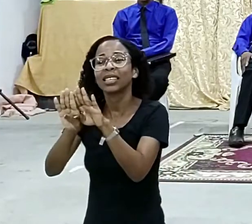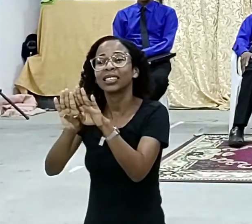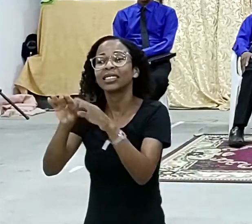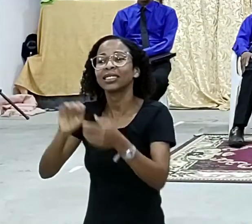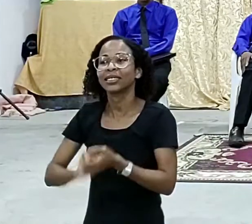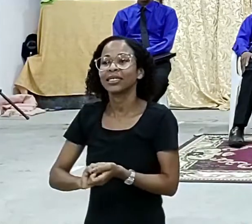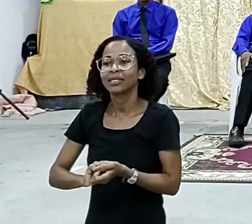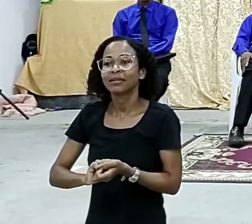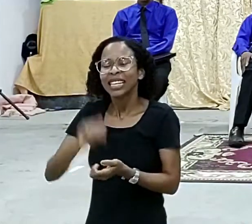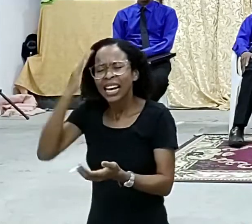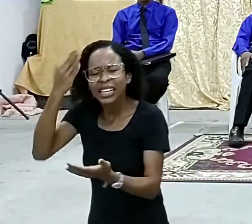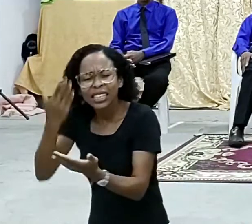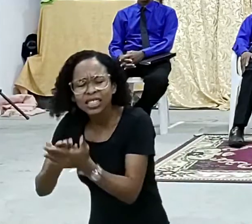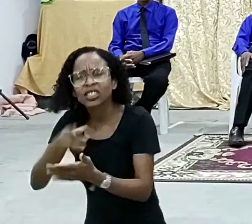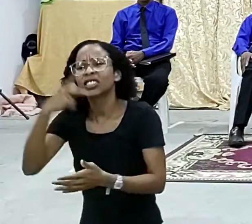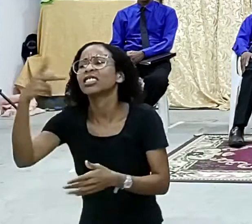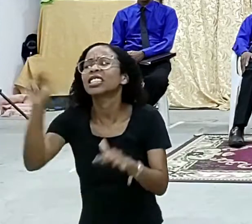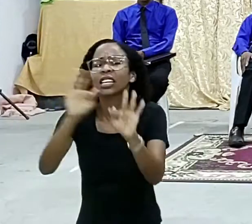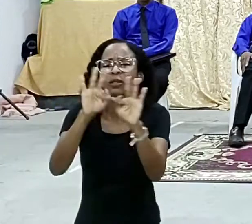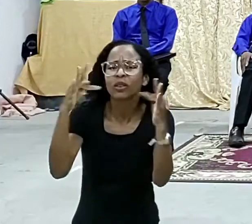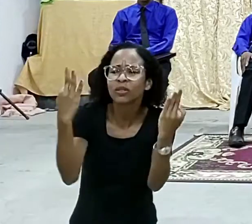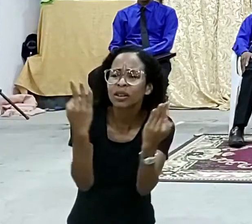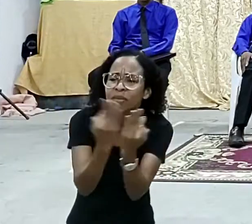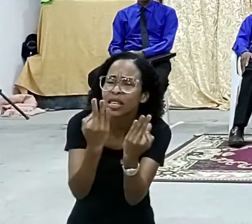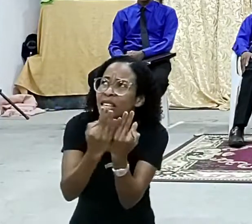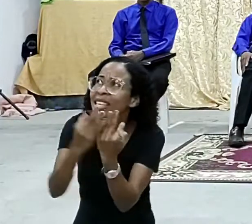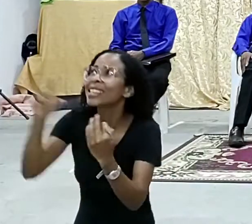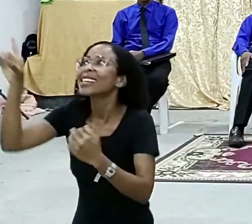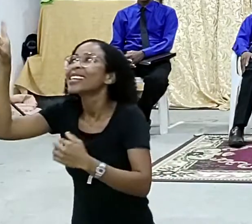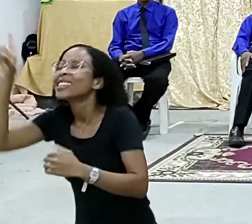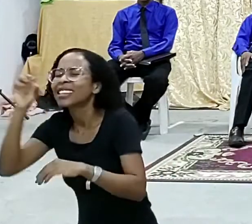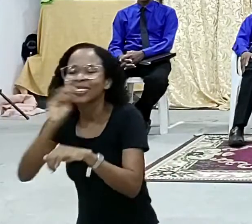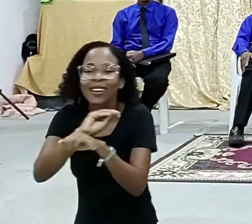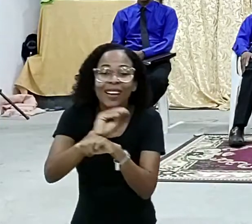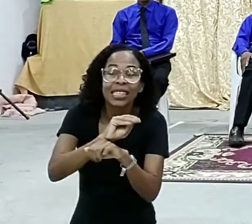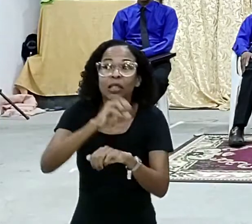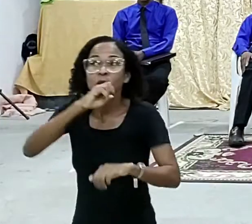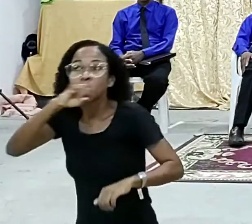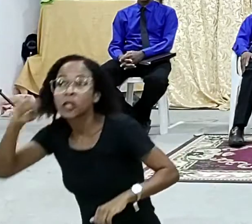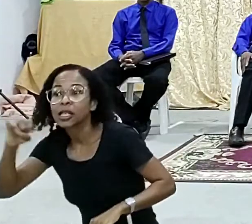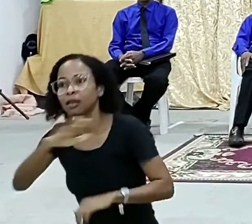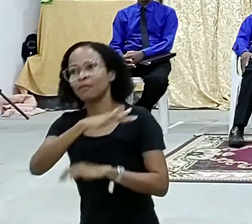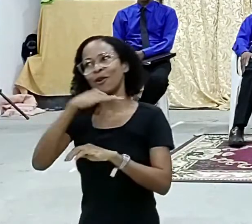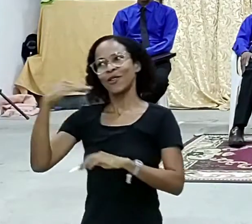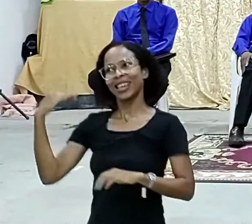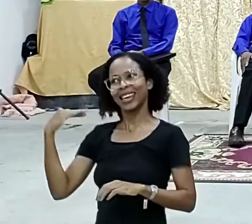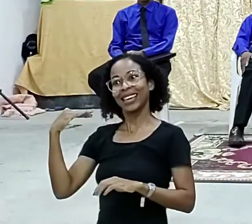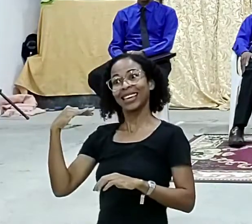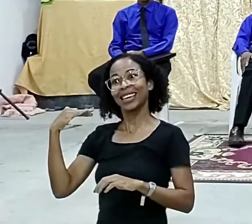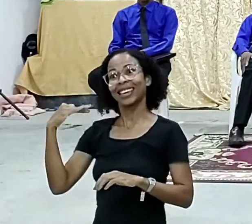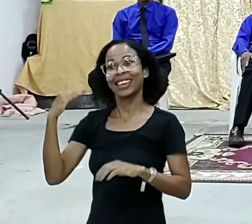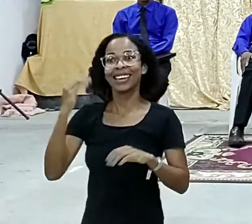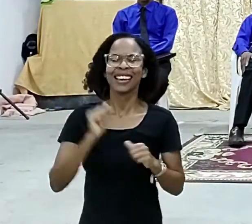eles estão nos caminhos do Senhor, se partir, vai para a glória, vai morar com o